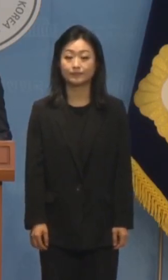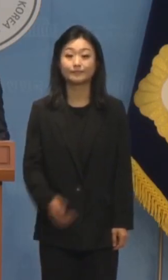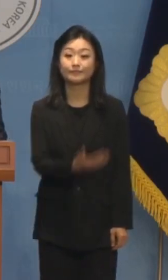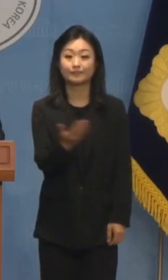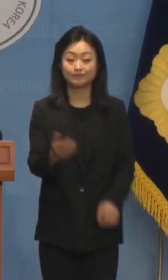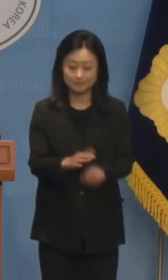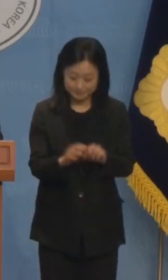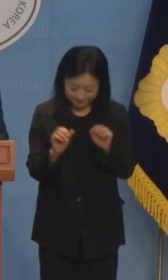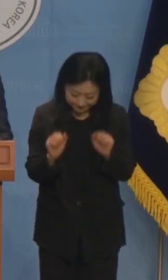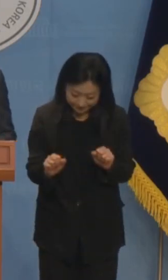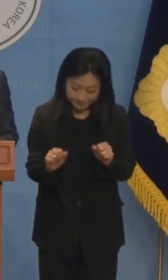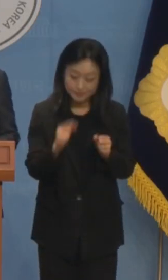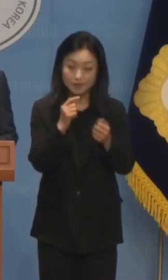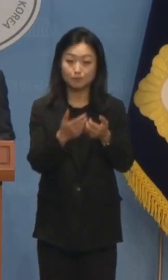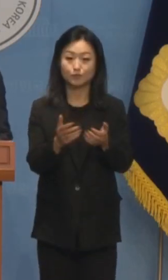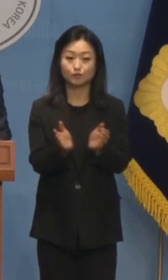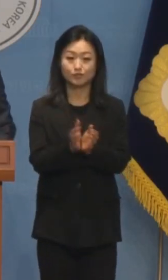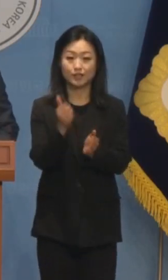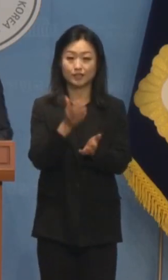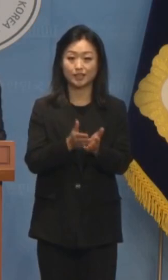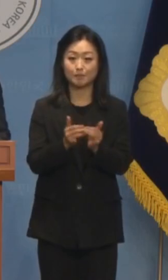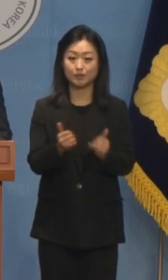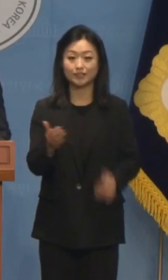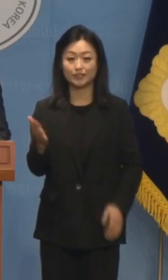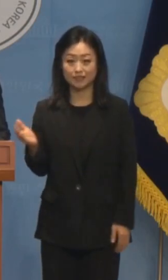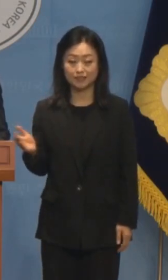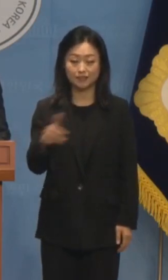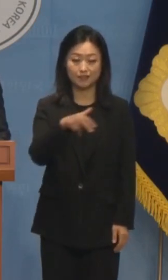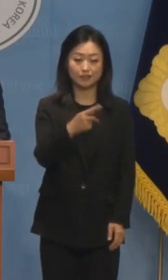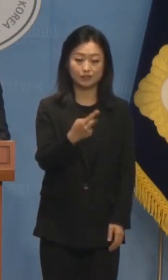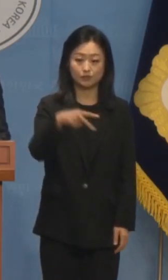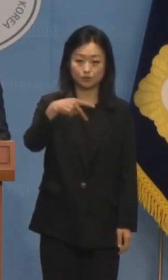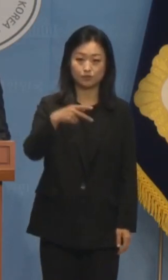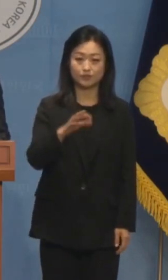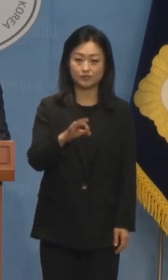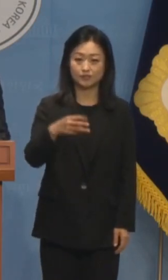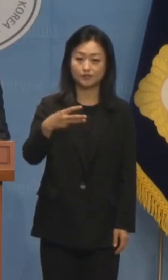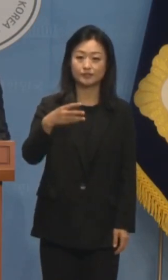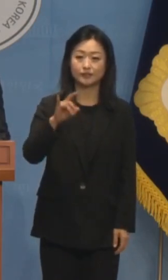예, 안녕하십니까. 더불어민주당 수석대변인을 맡고 있는 조승래 의원입니다.